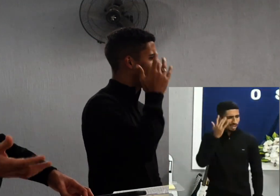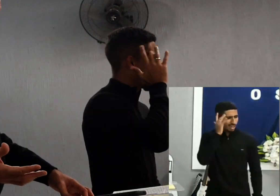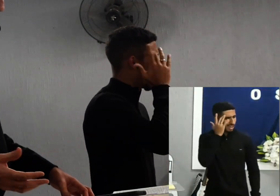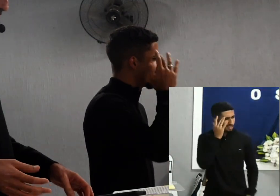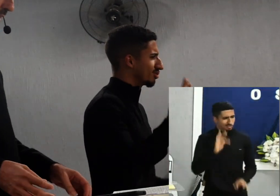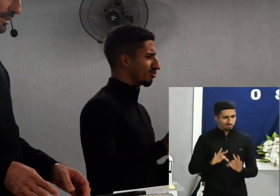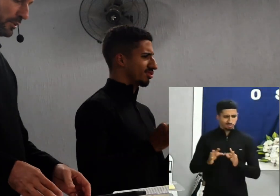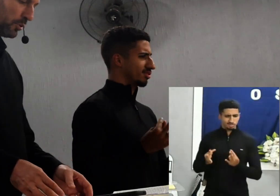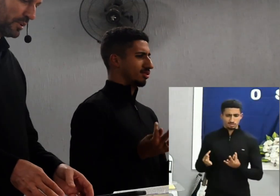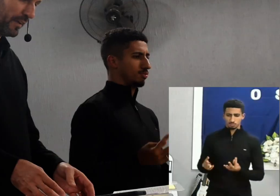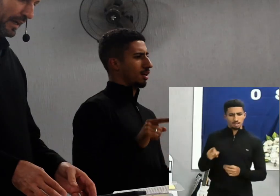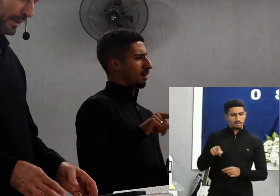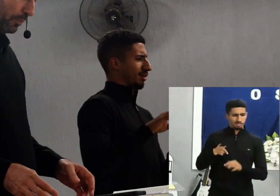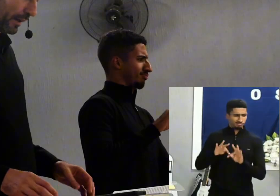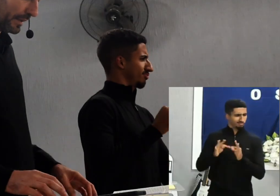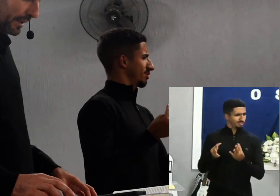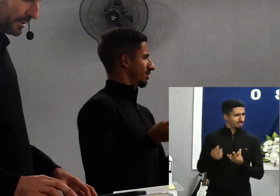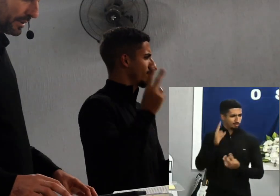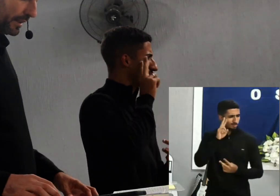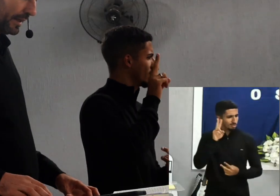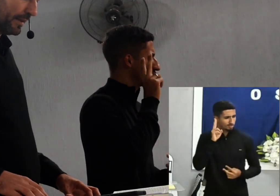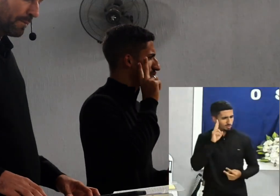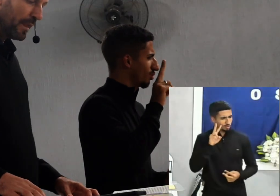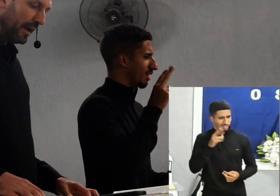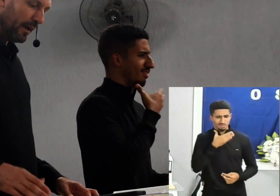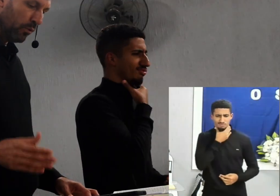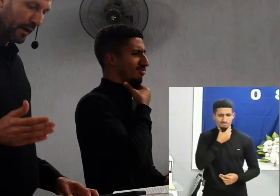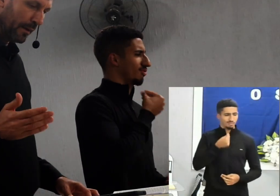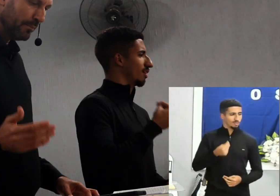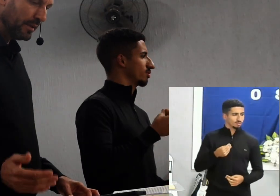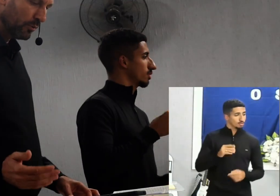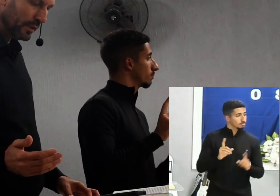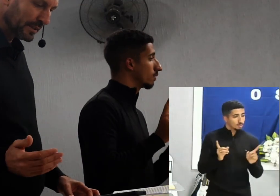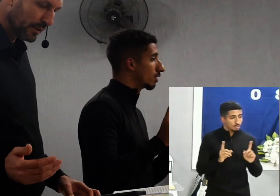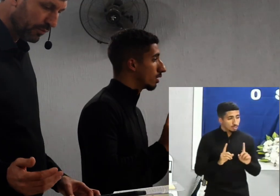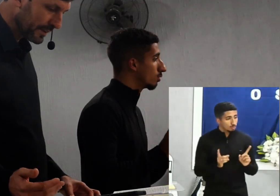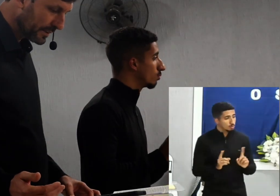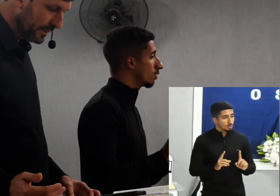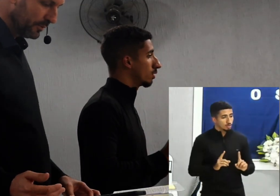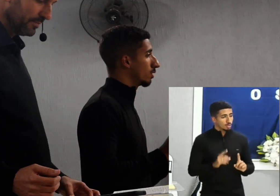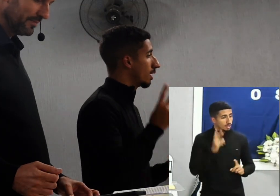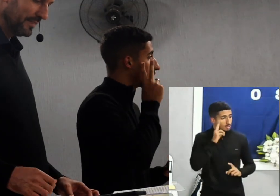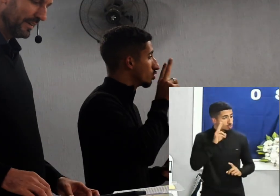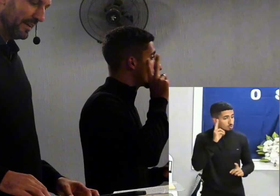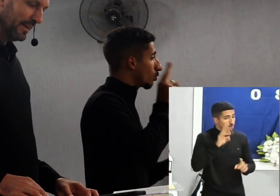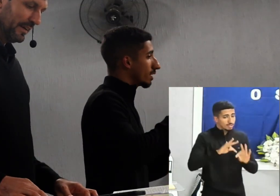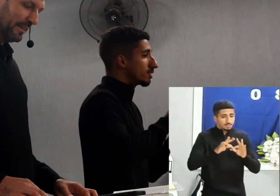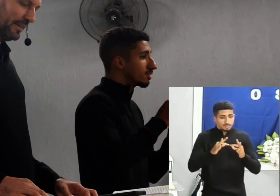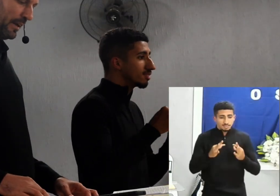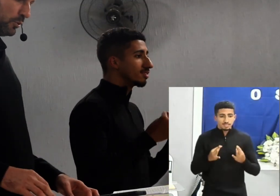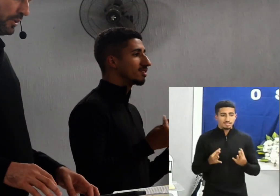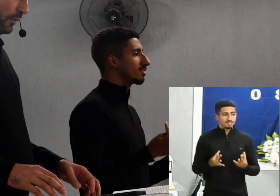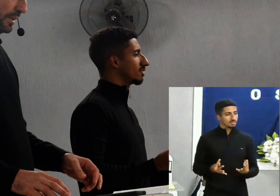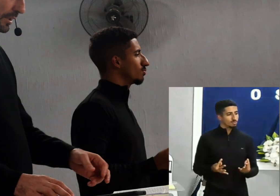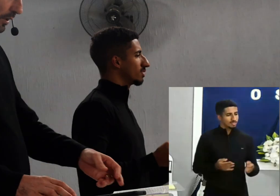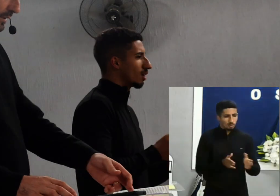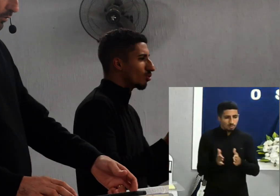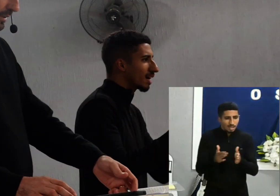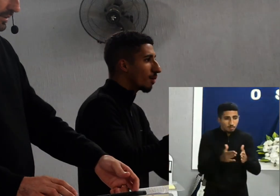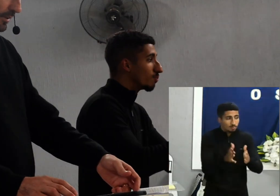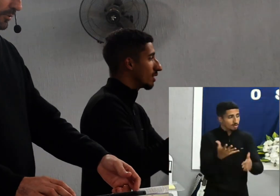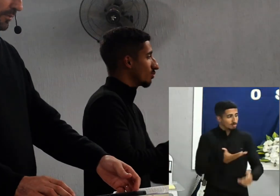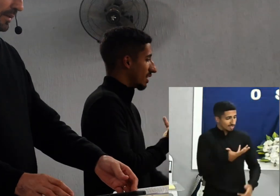mas a mensagem de um Messias crucificado para aqueles que creem é o caminho da salvação. Deus deu